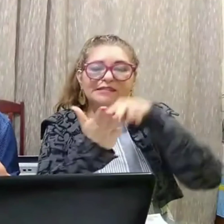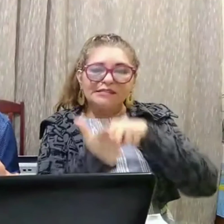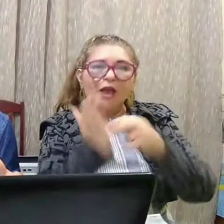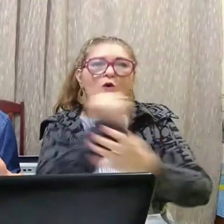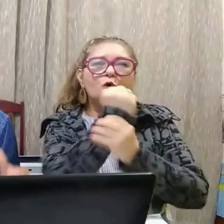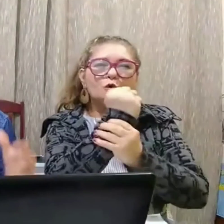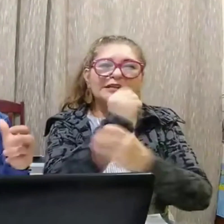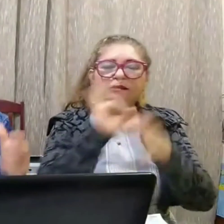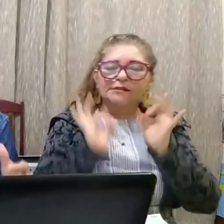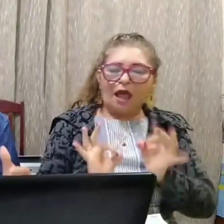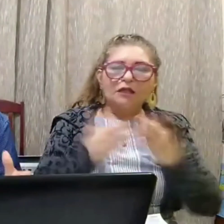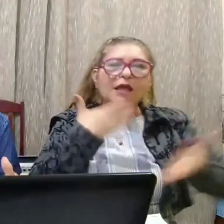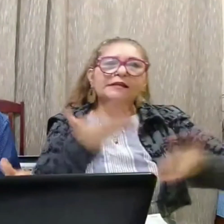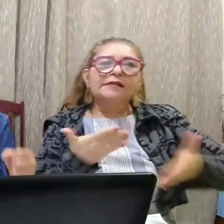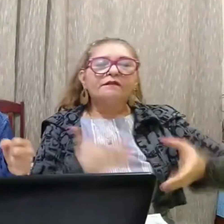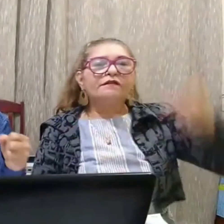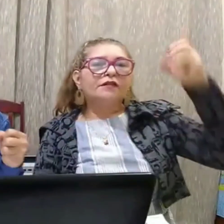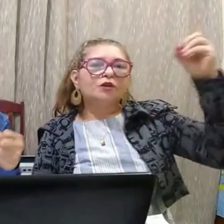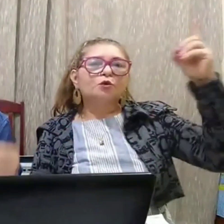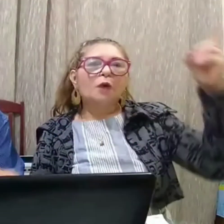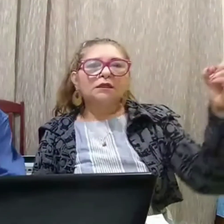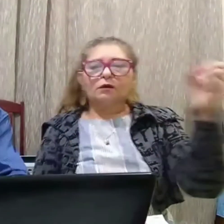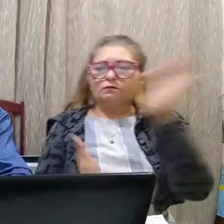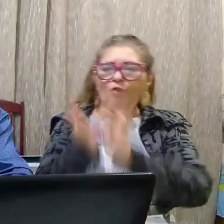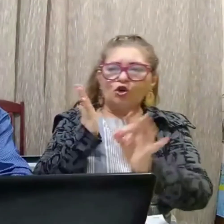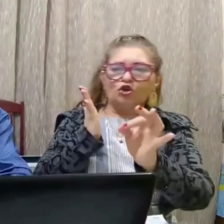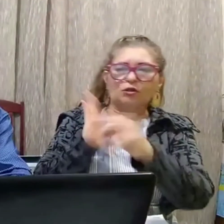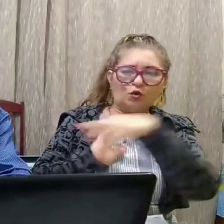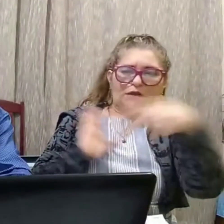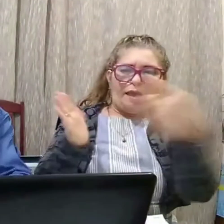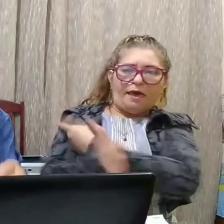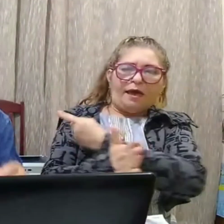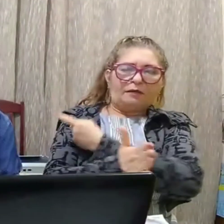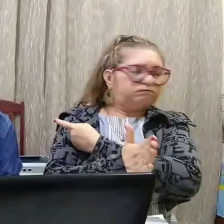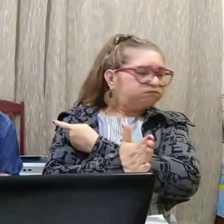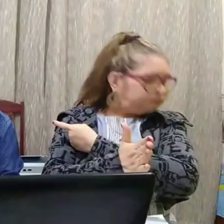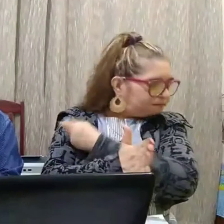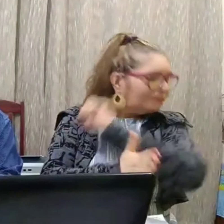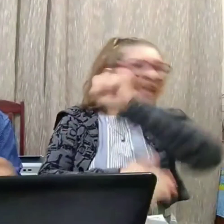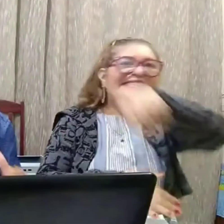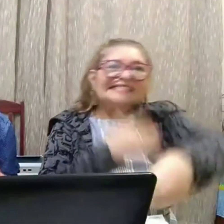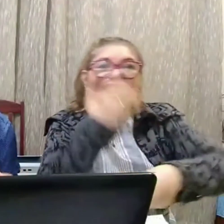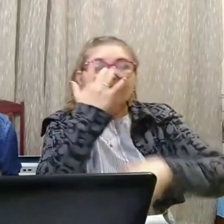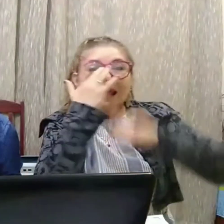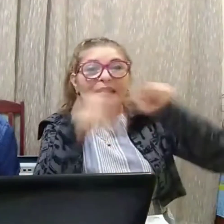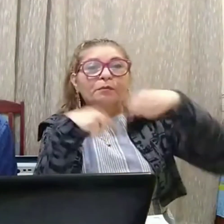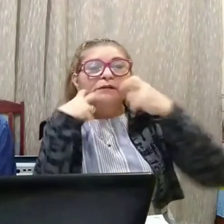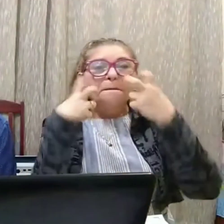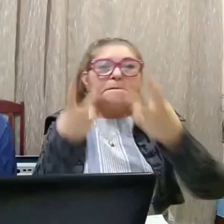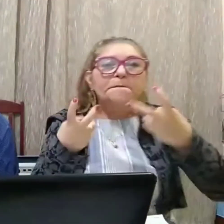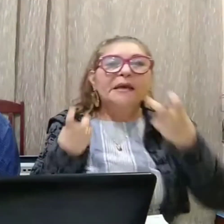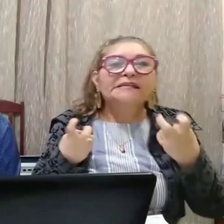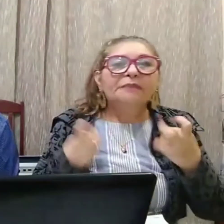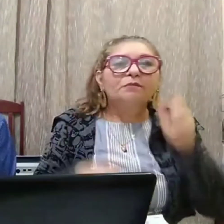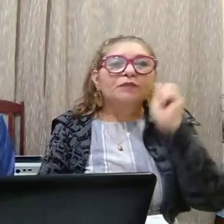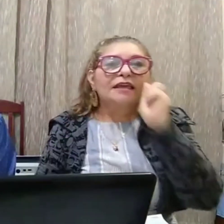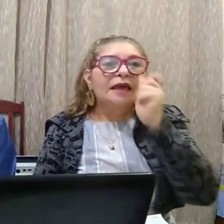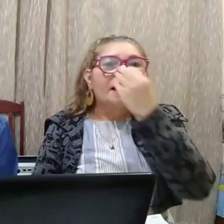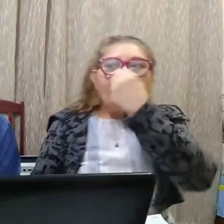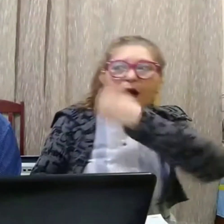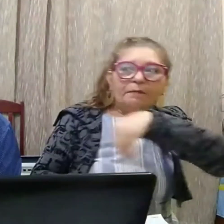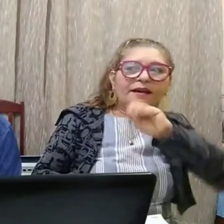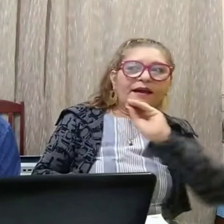ela era, servindo a Deus, corrigindo o que estava errado. E a gente vai perceber aqui a abnegação